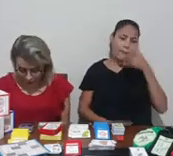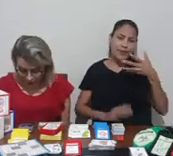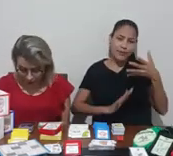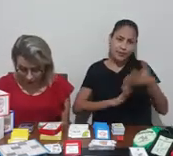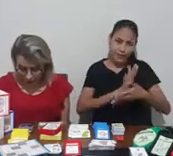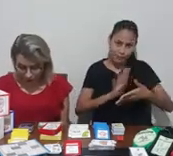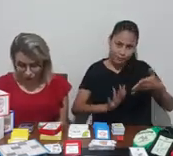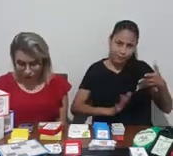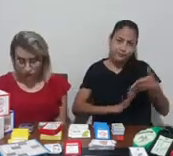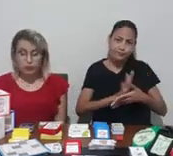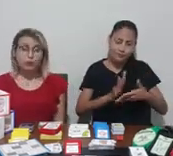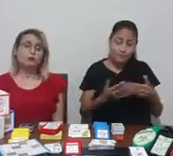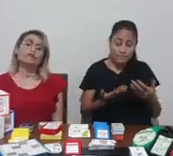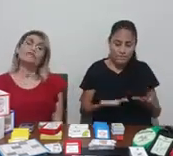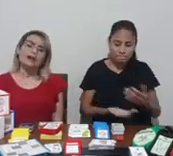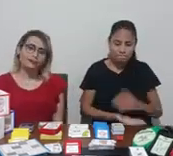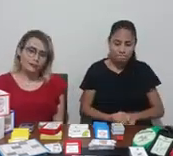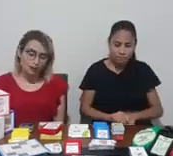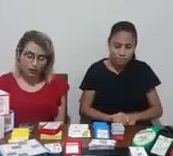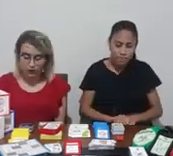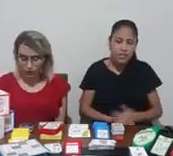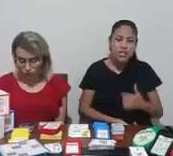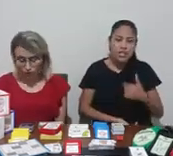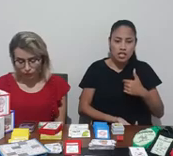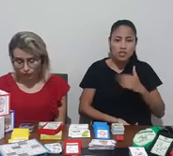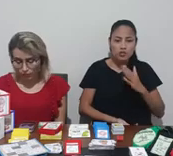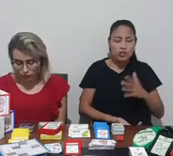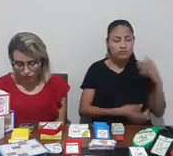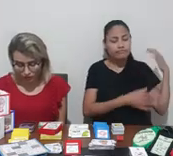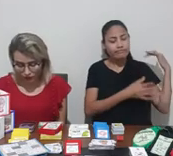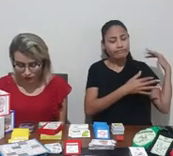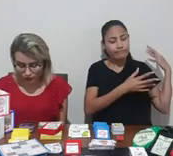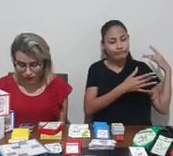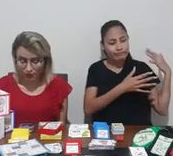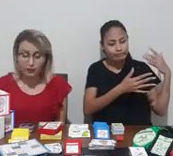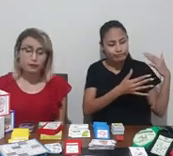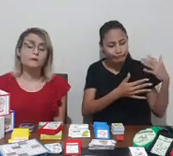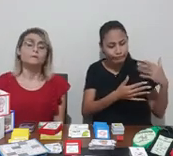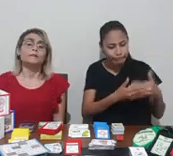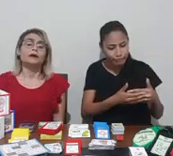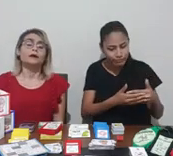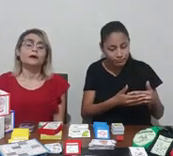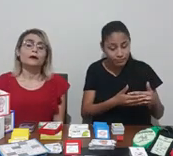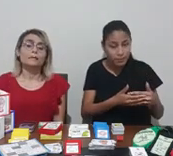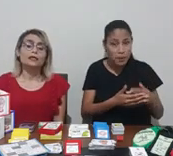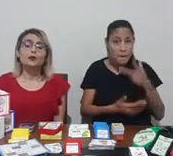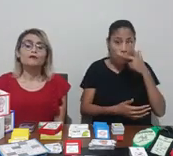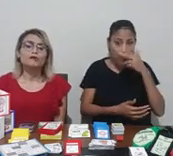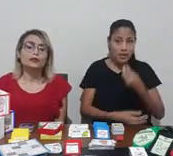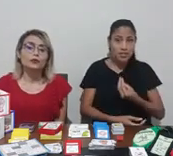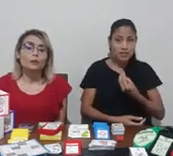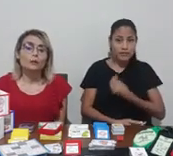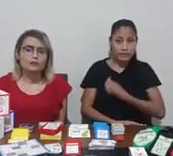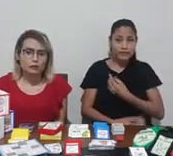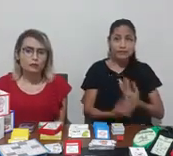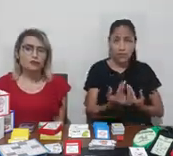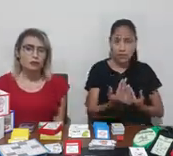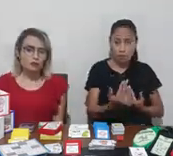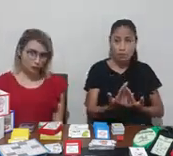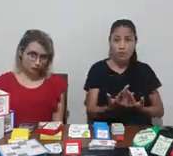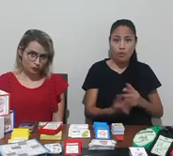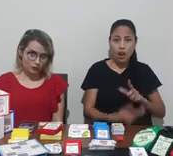bem, uma das coisas que eu passei, e eu não estou distante de você, Leide, mas como foi que eu passei